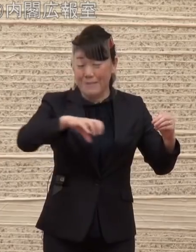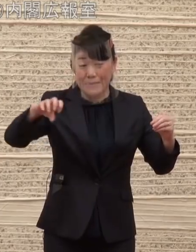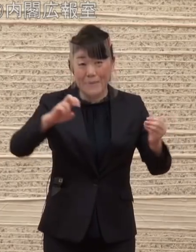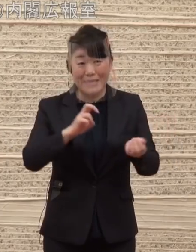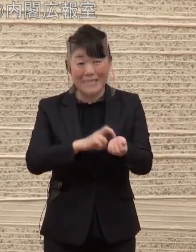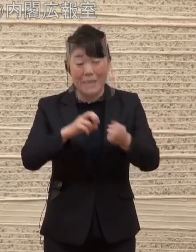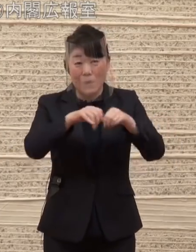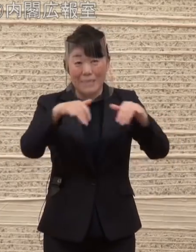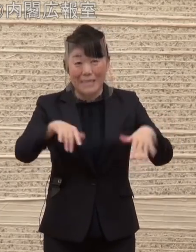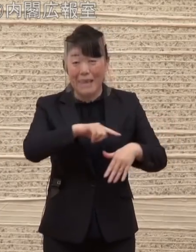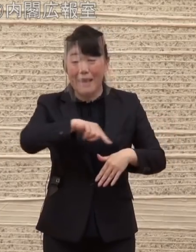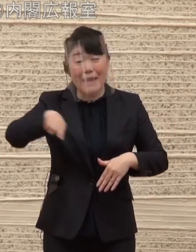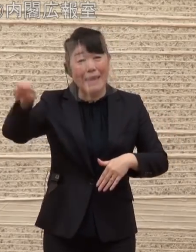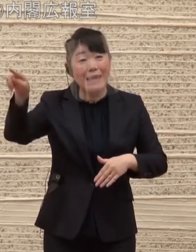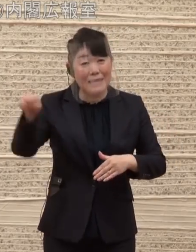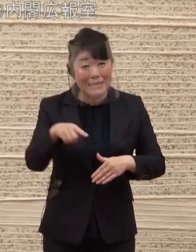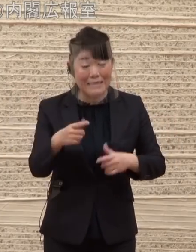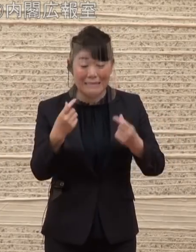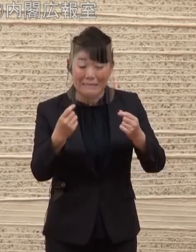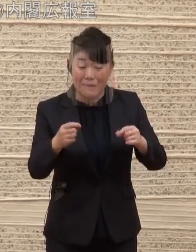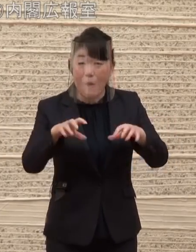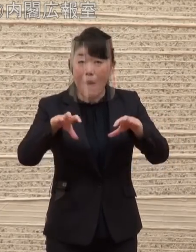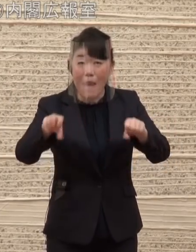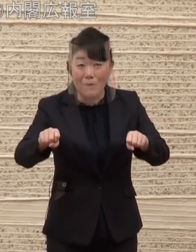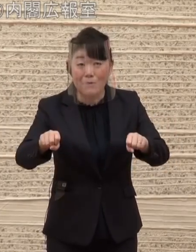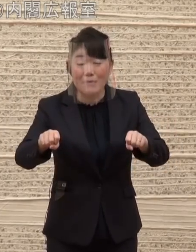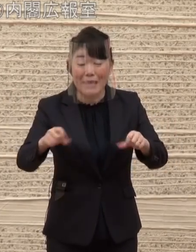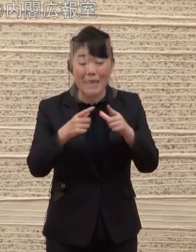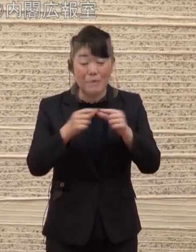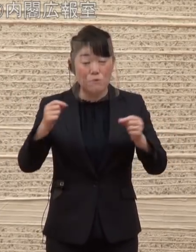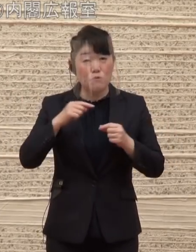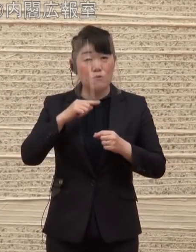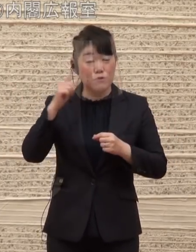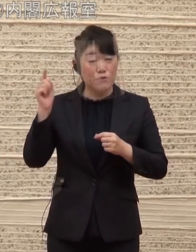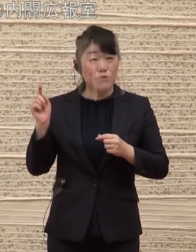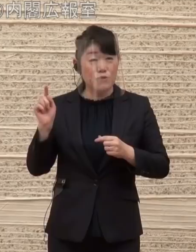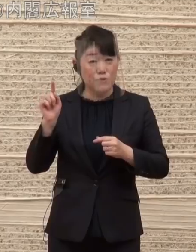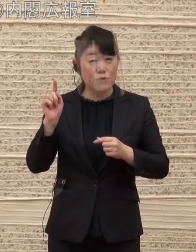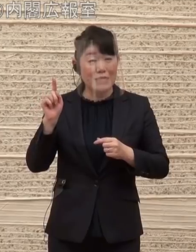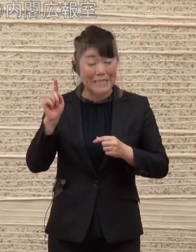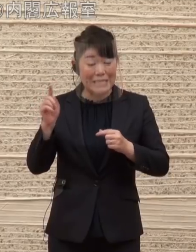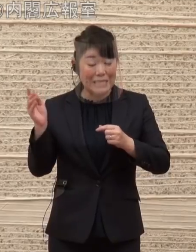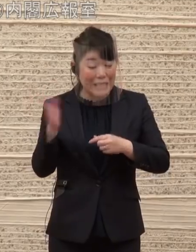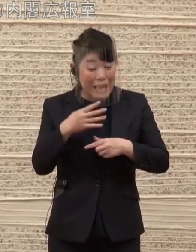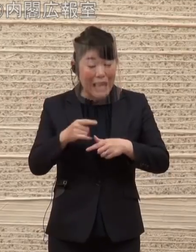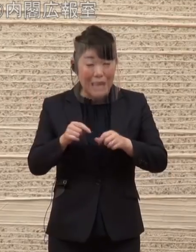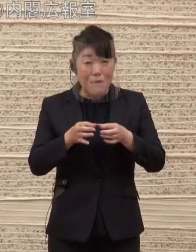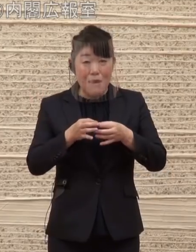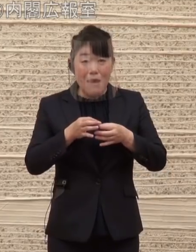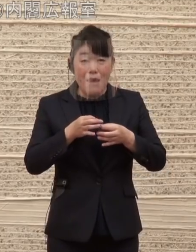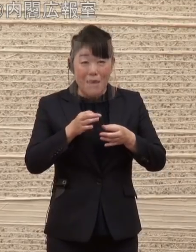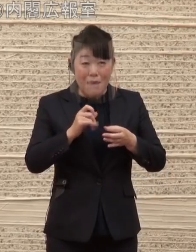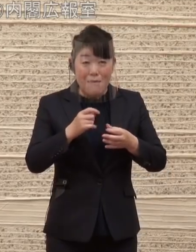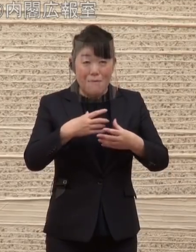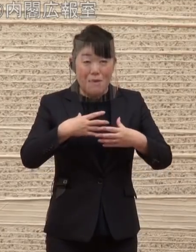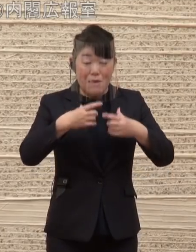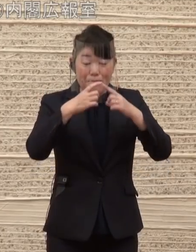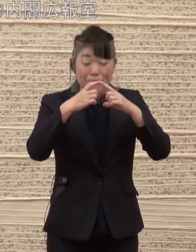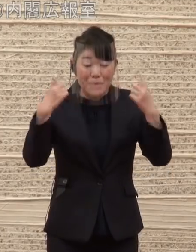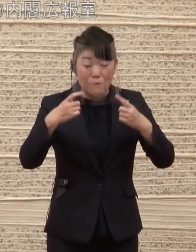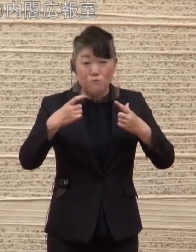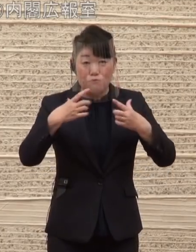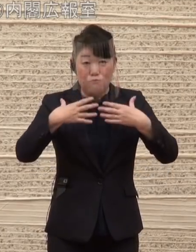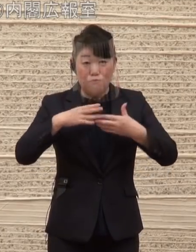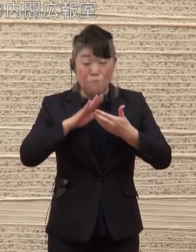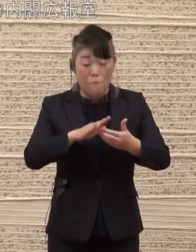調節把握しながら国による調節ハイスを強化していきます